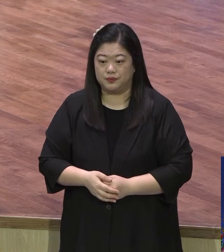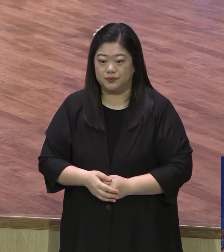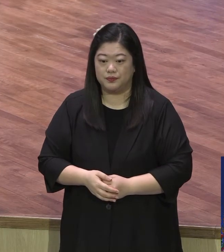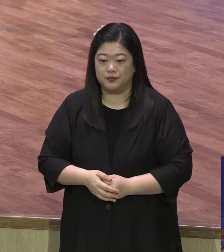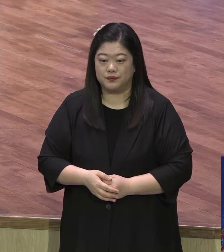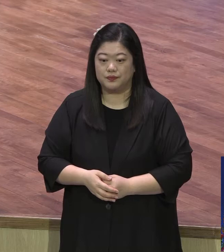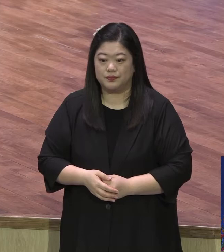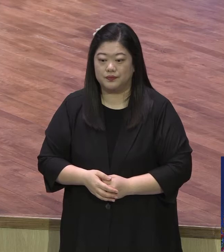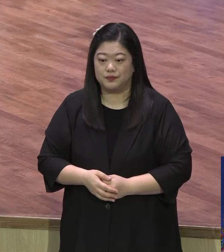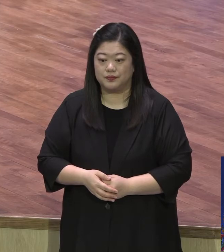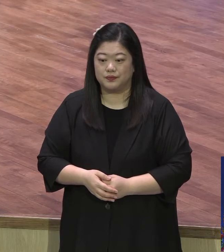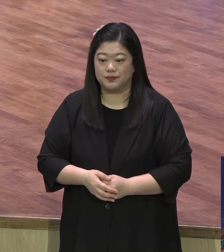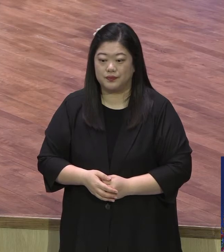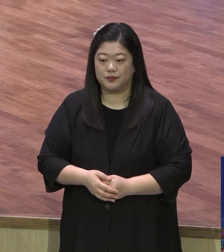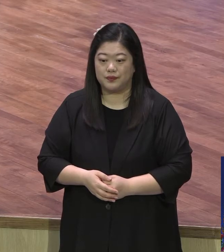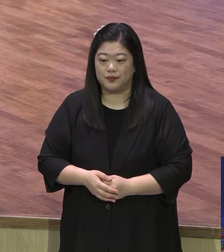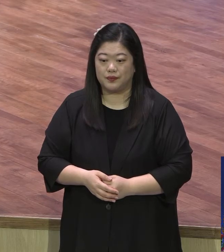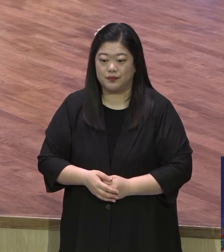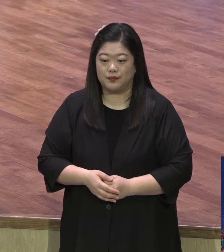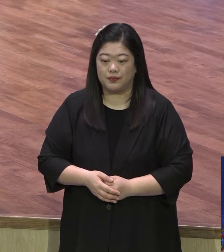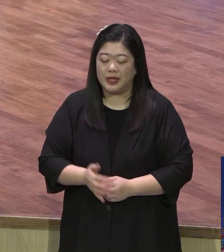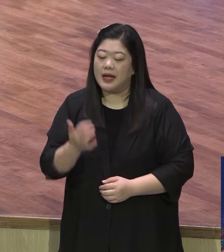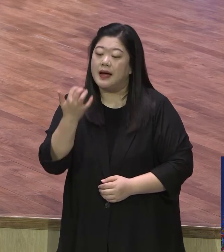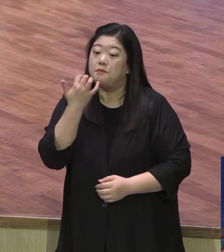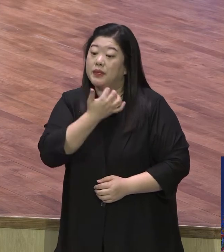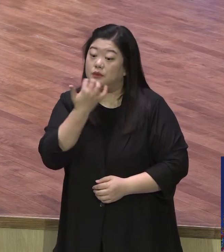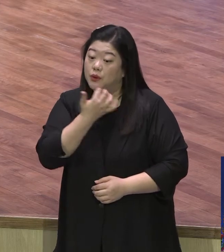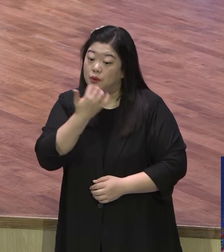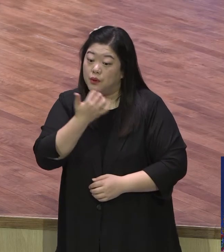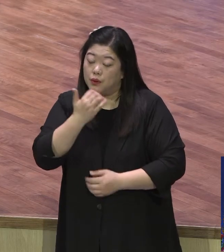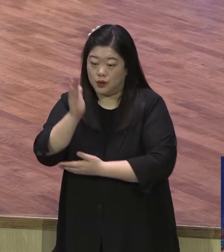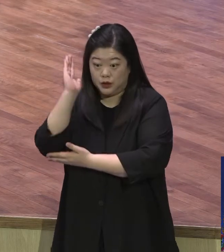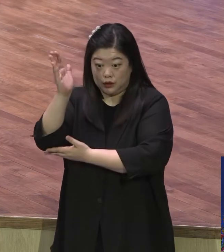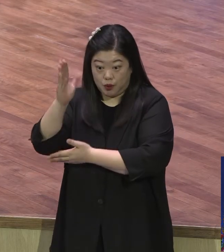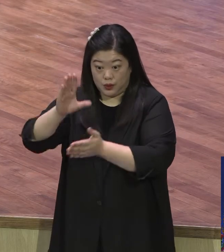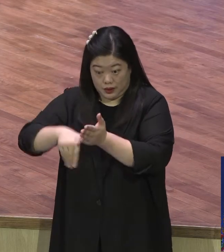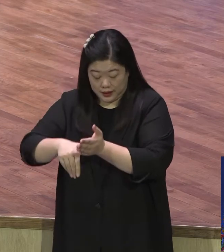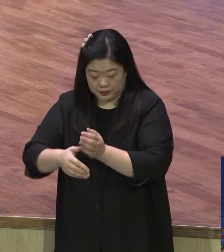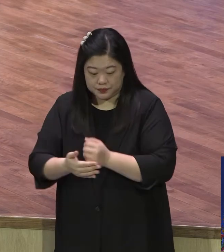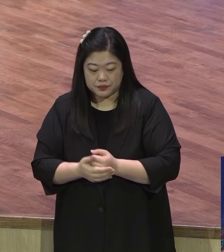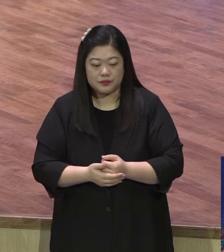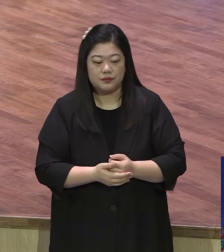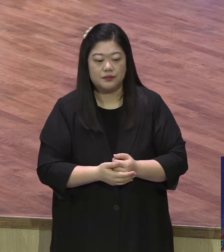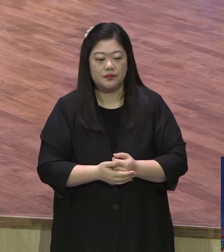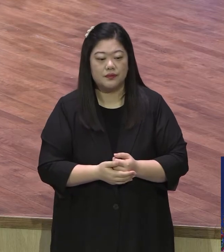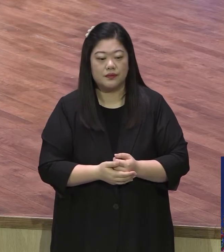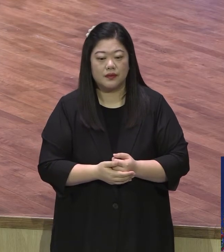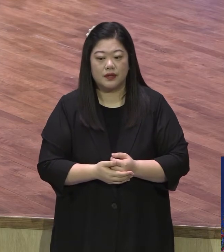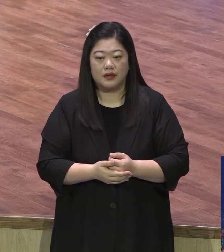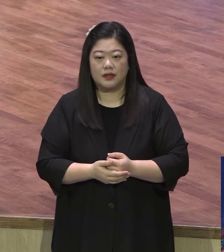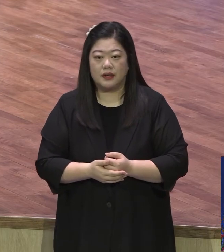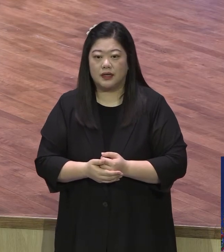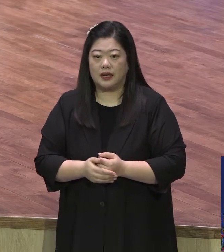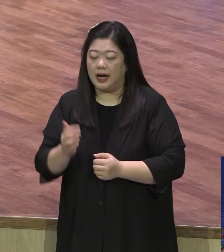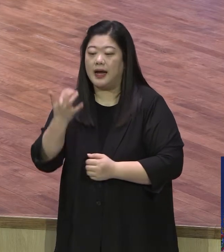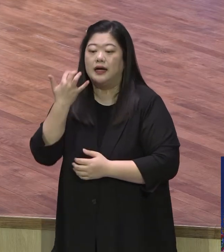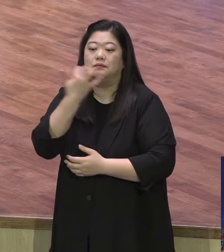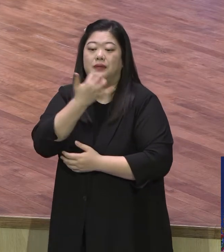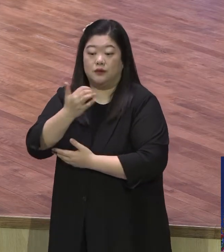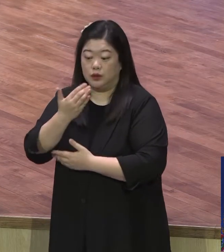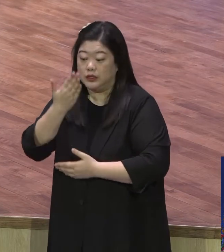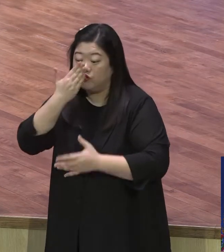베드로의 설교 핵심 또 이방인의 사도인 바울의 설교 핵심